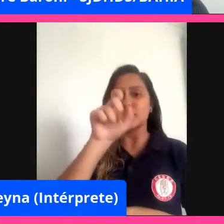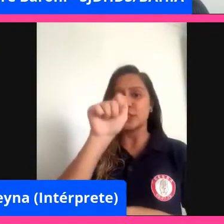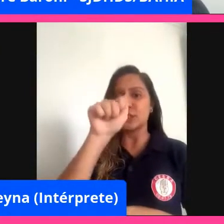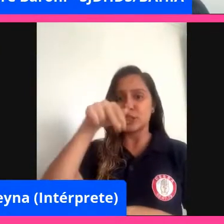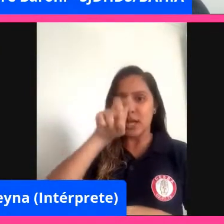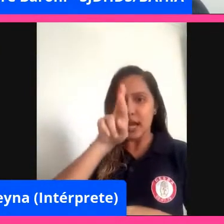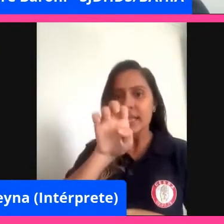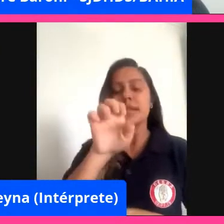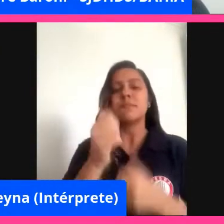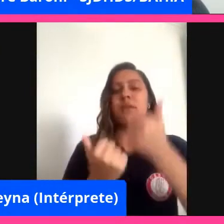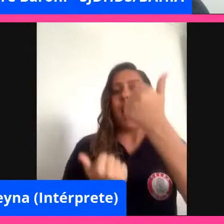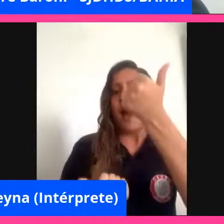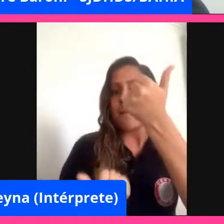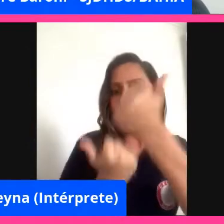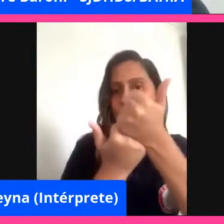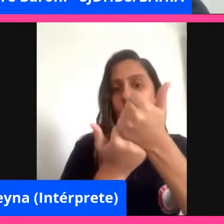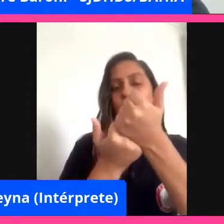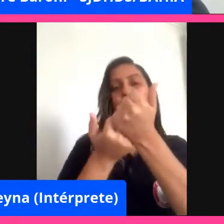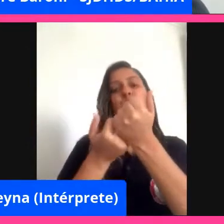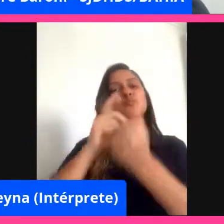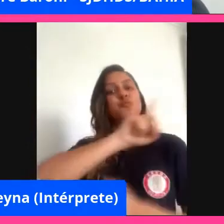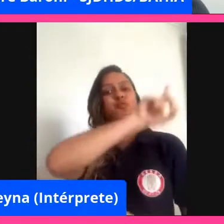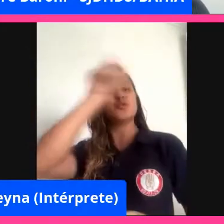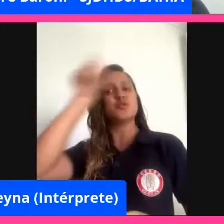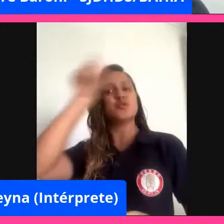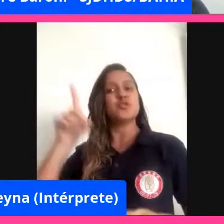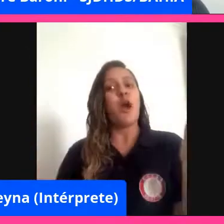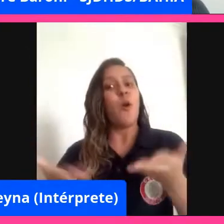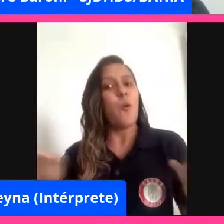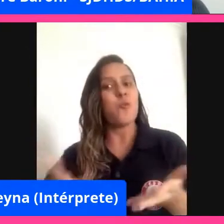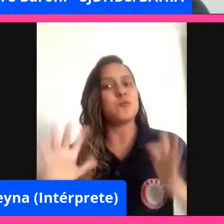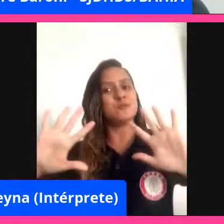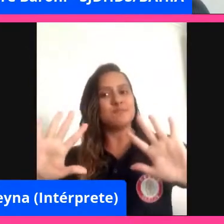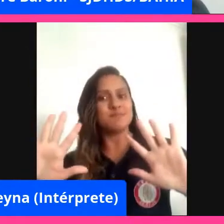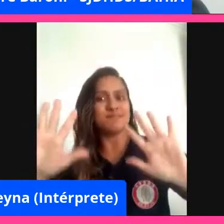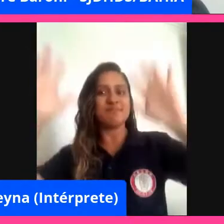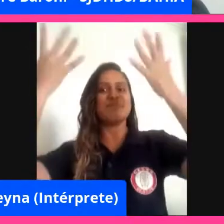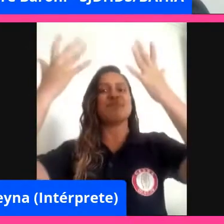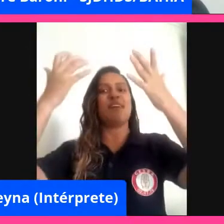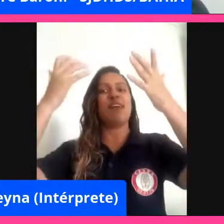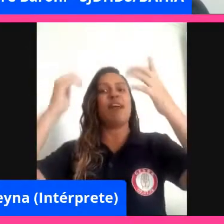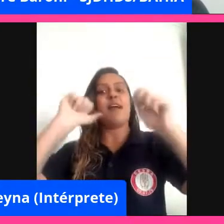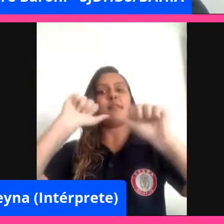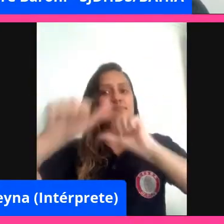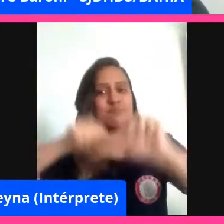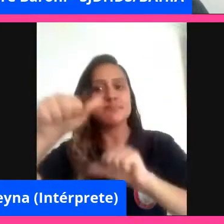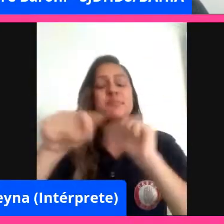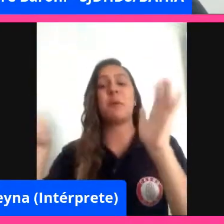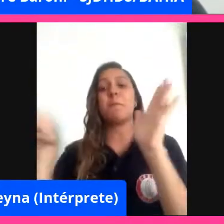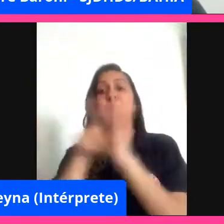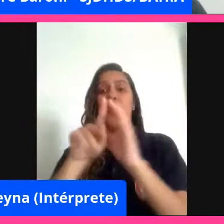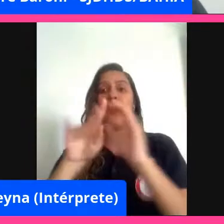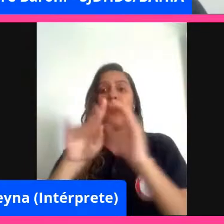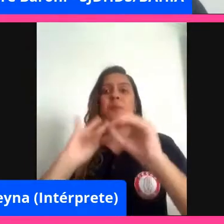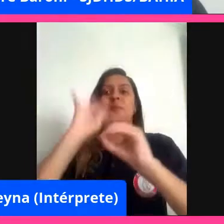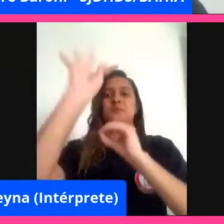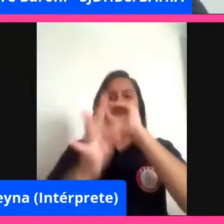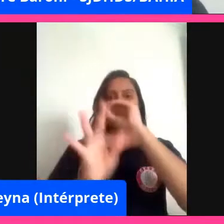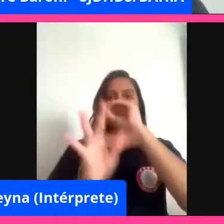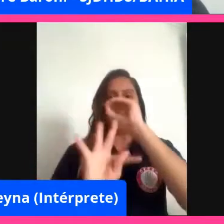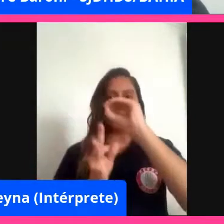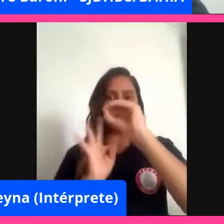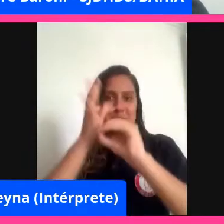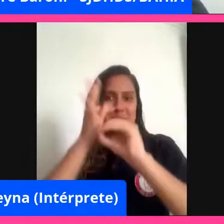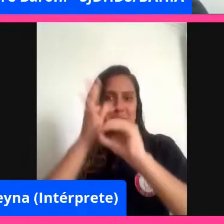para fazer essa transformação na campus. E Thaís, Alexandre, é aquela pessoa que eu te disse que é apaixonada